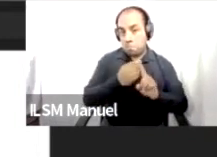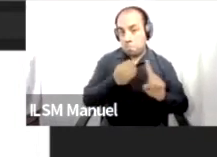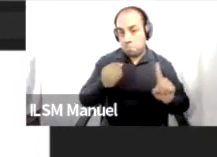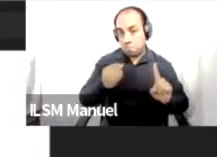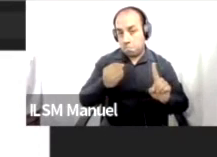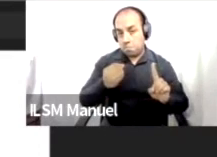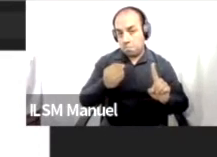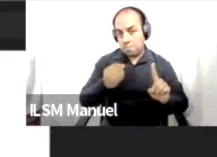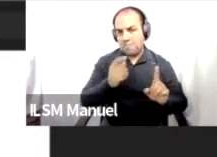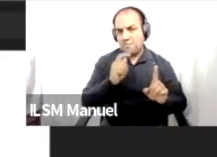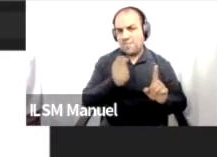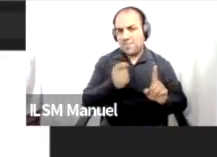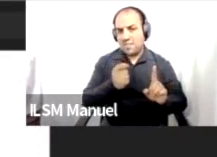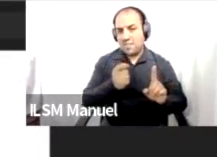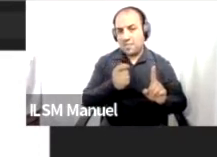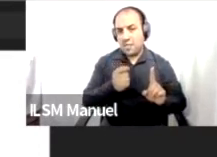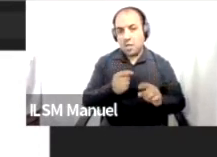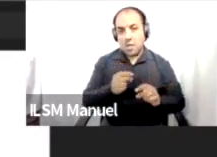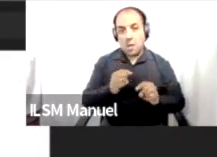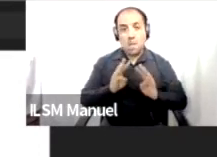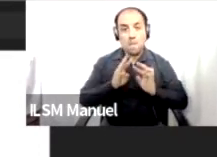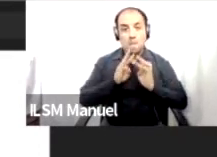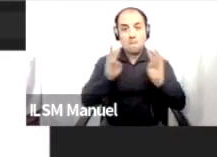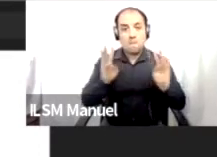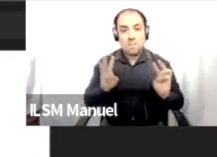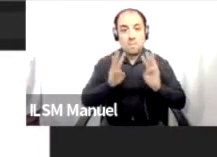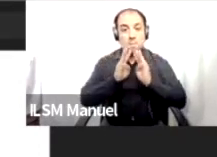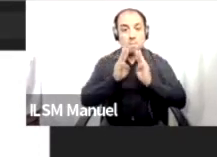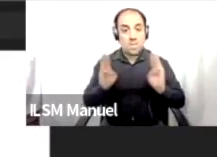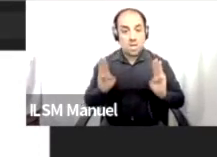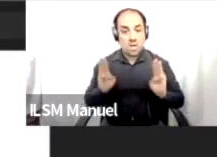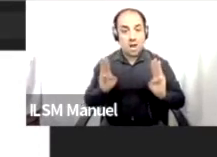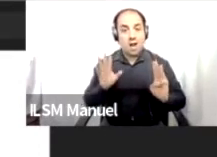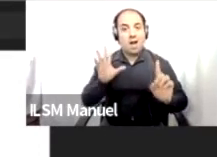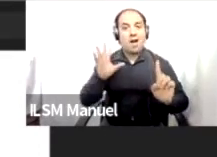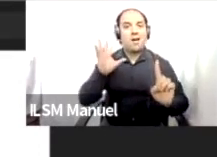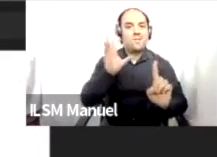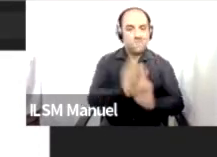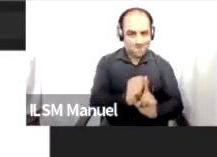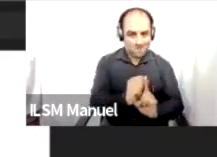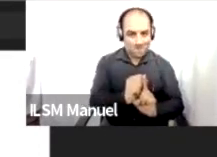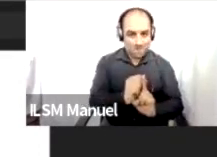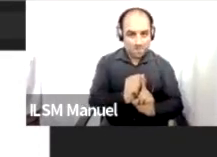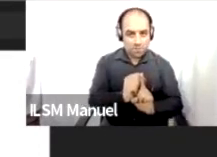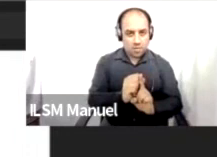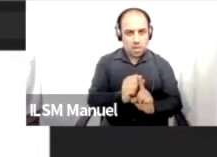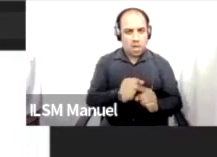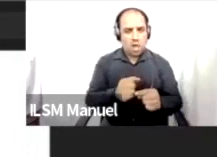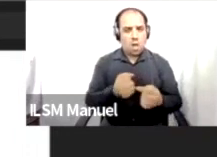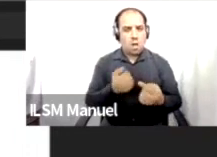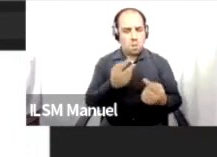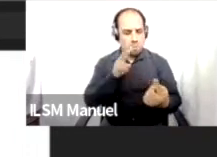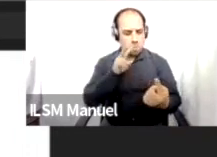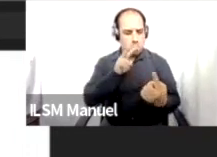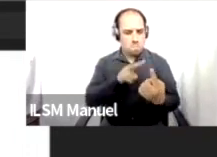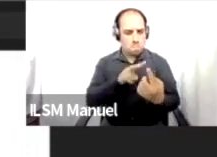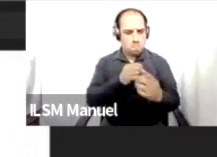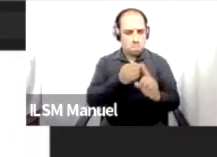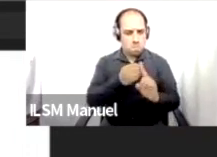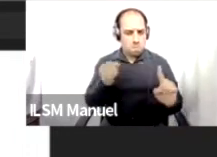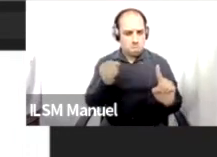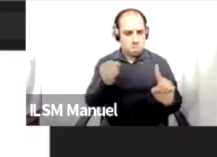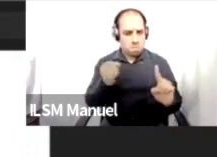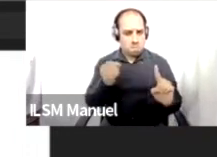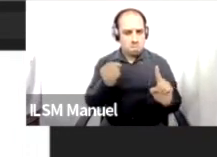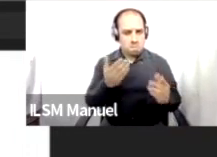Es logremos el milagro. Y si uno contrasta esa frase de logremos el milagro con lo